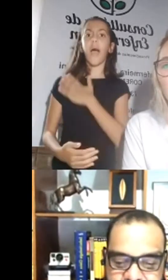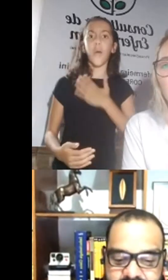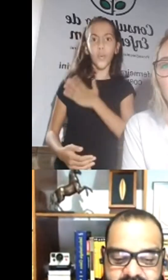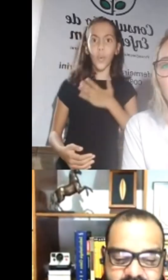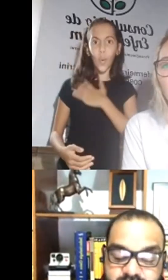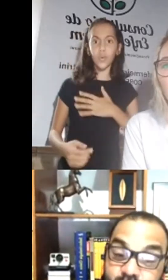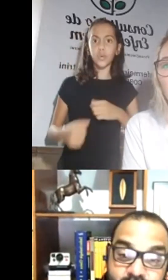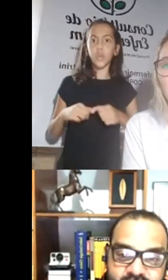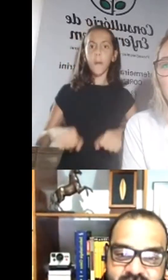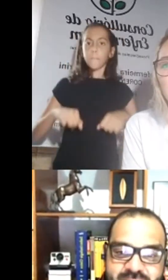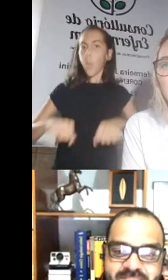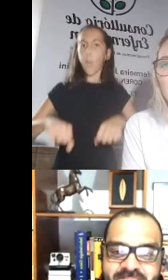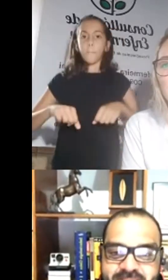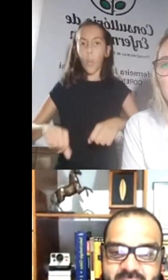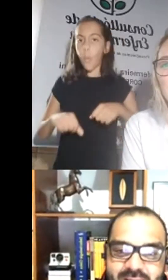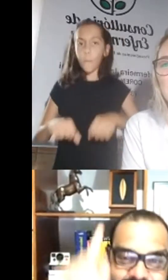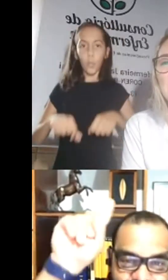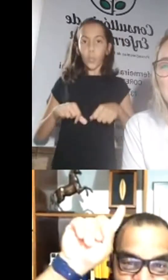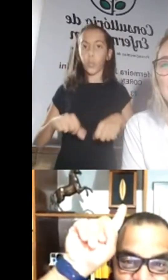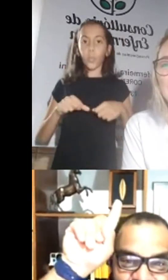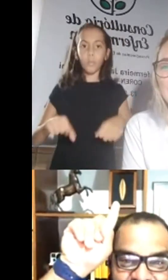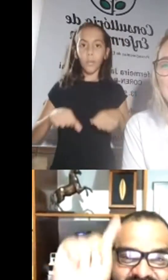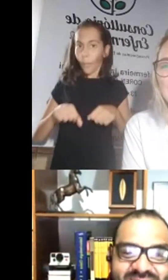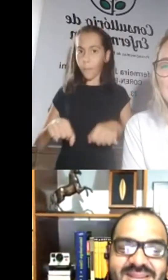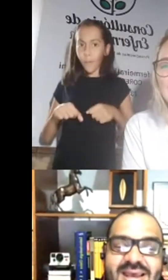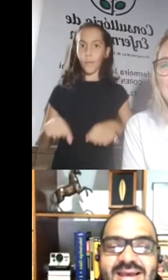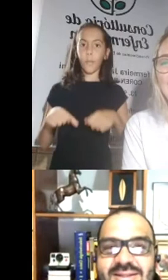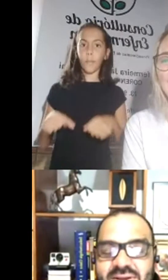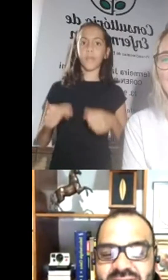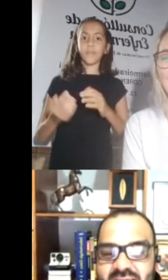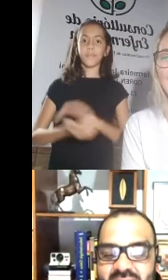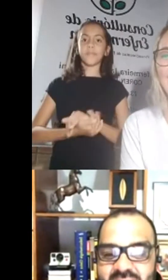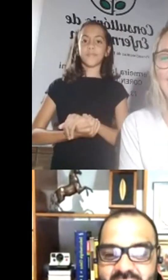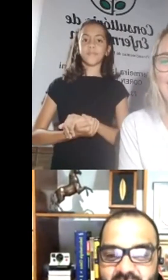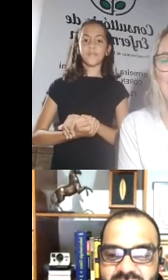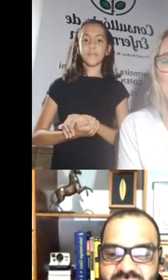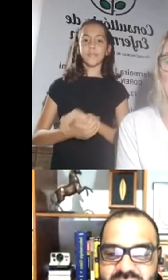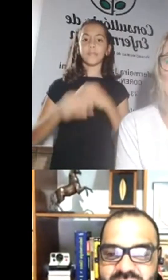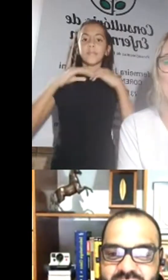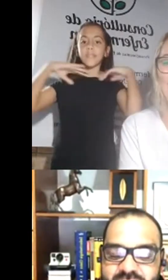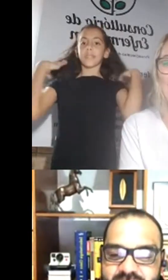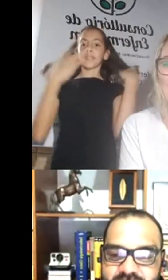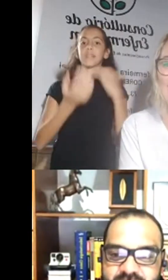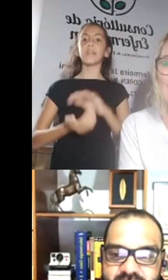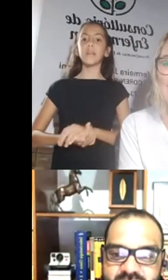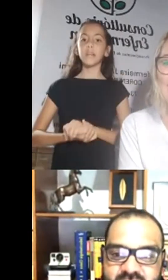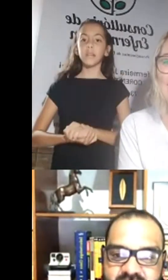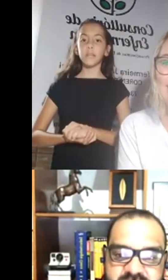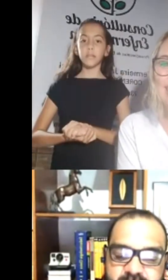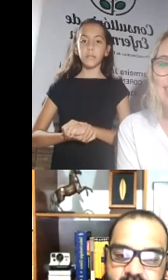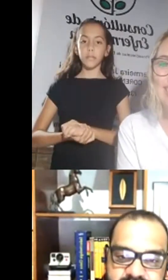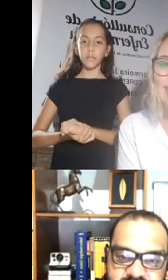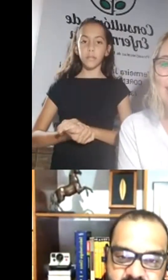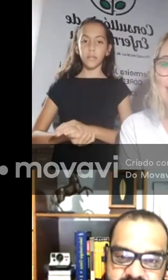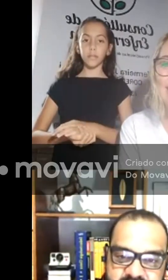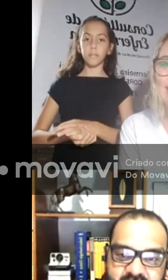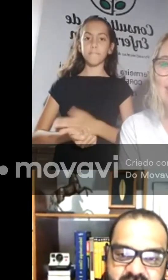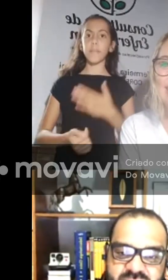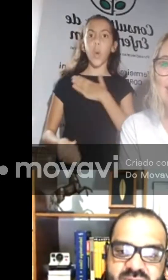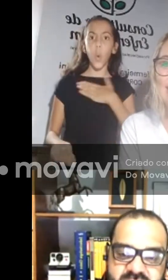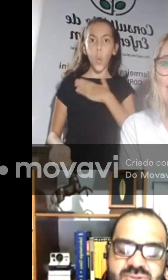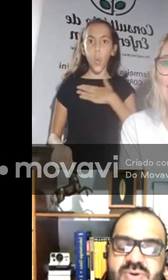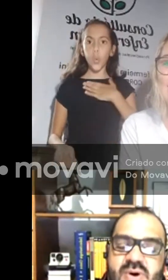meio surf, né? Surf. Então, assim, eu gosto de vários esportes de uma forma